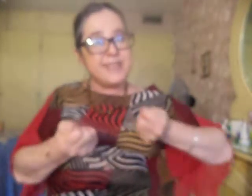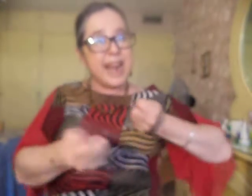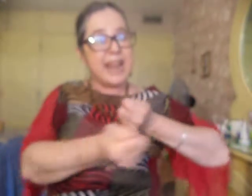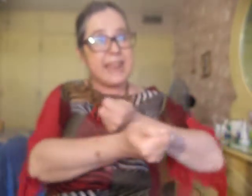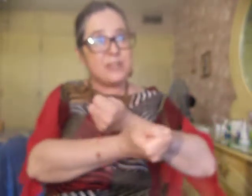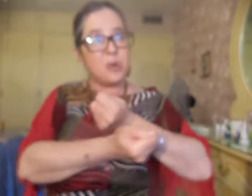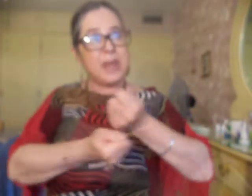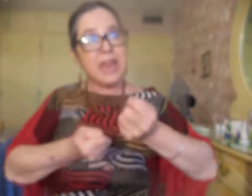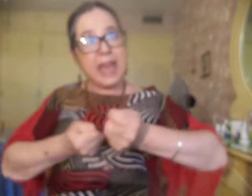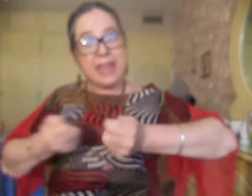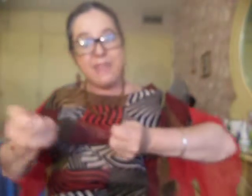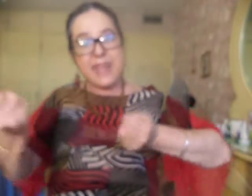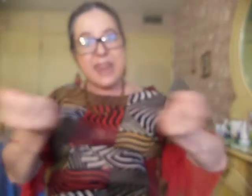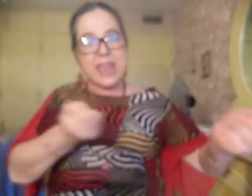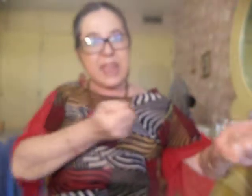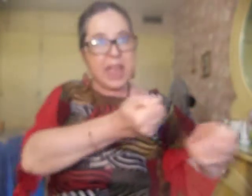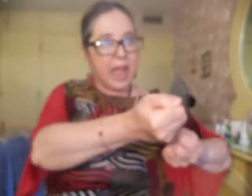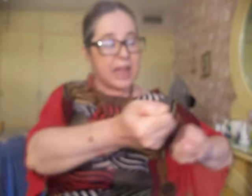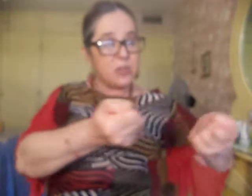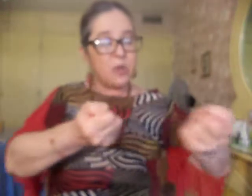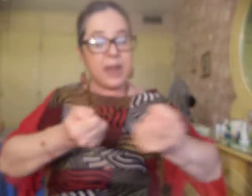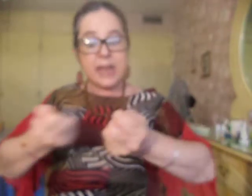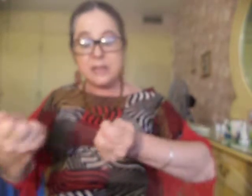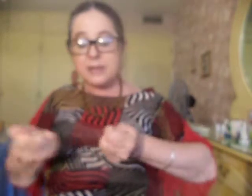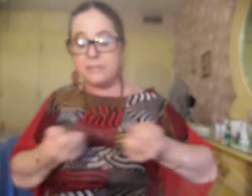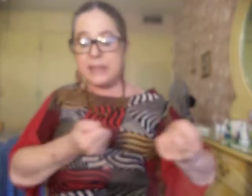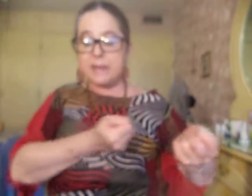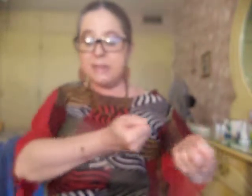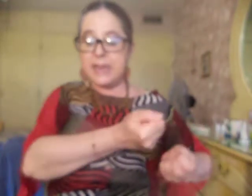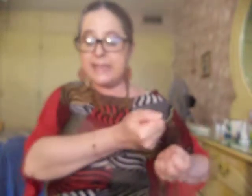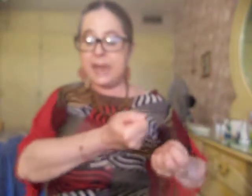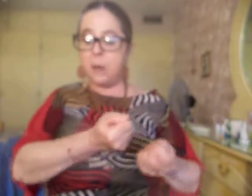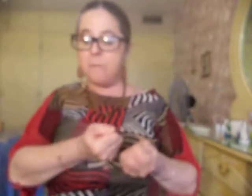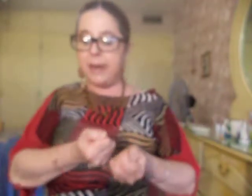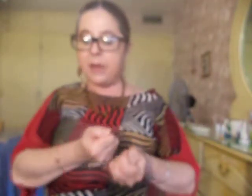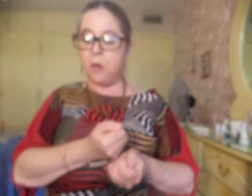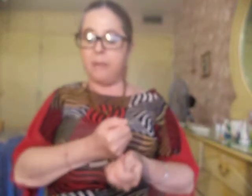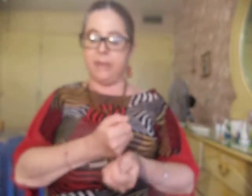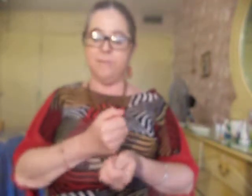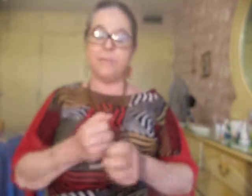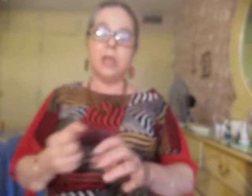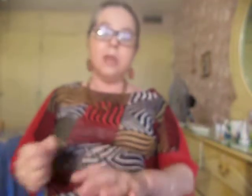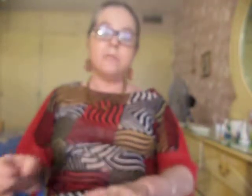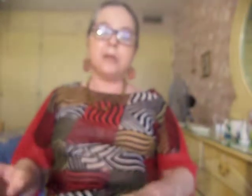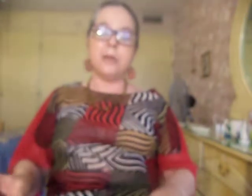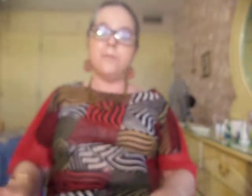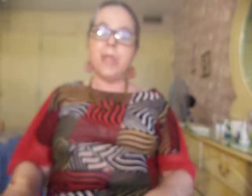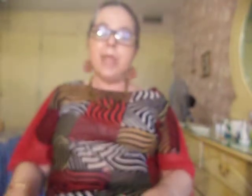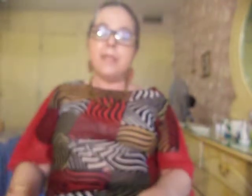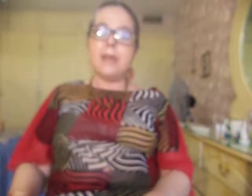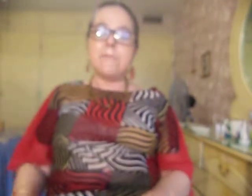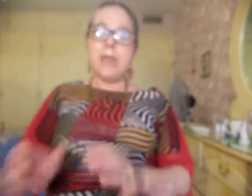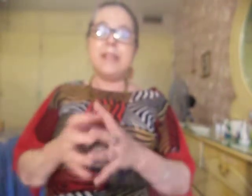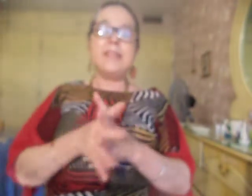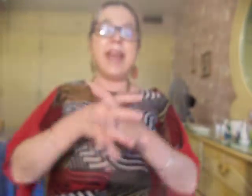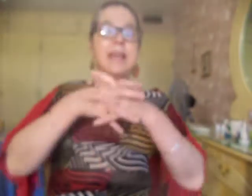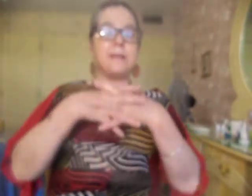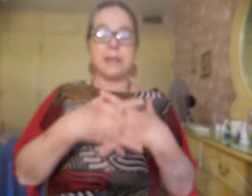central de todas, la que dirige a todas las vitaminas del complejo B. Bueno, también entre las